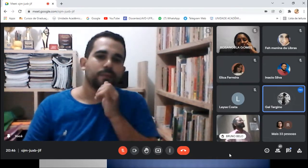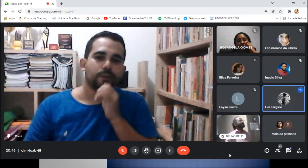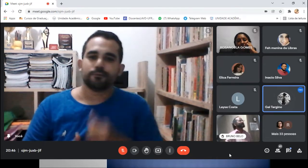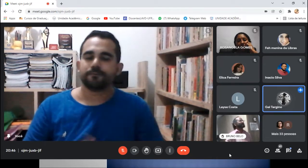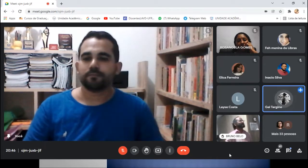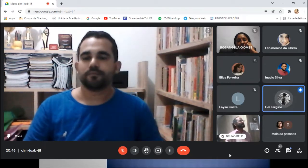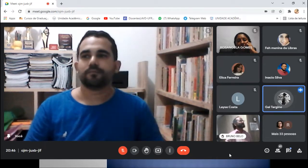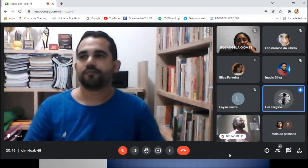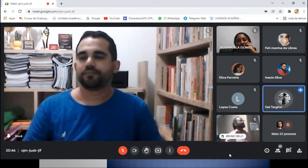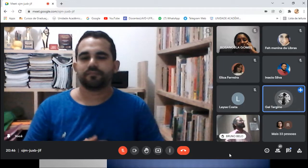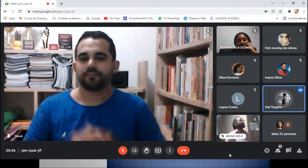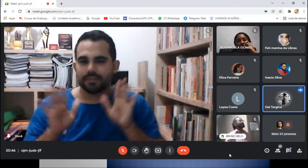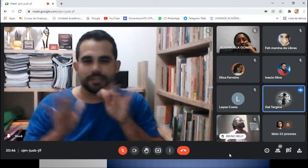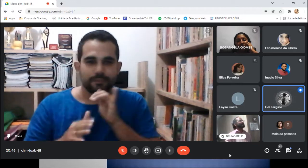Se você, por exemplo,